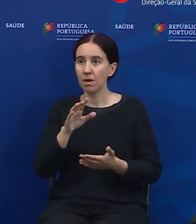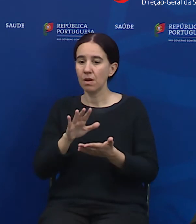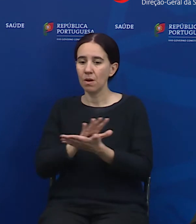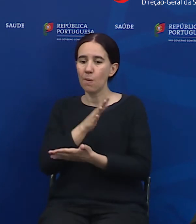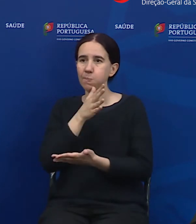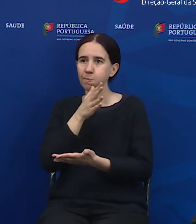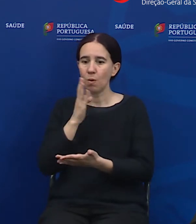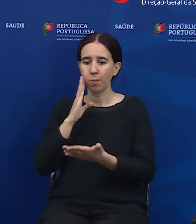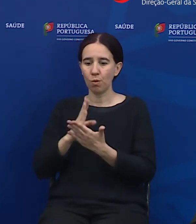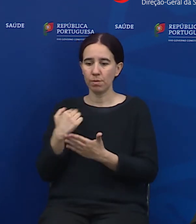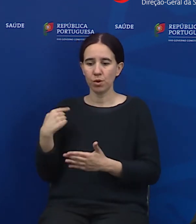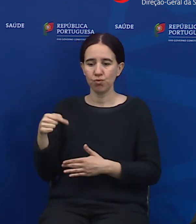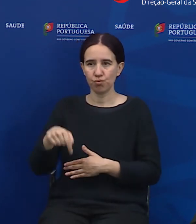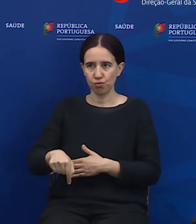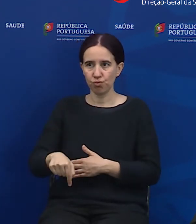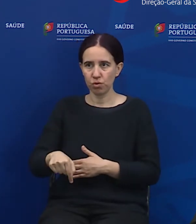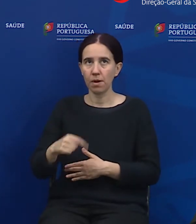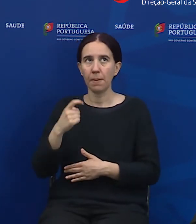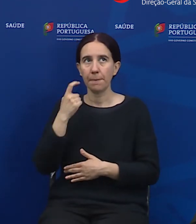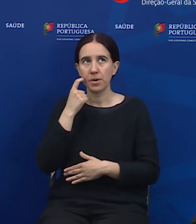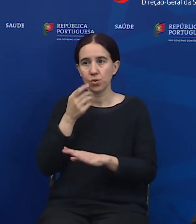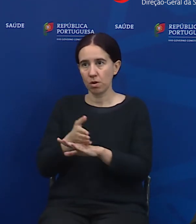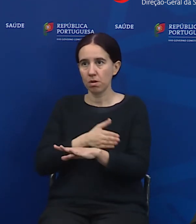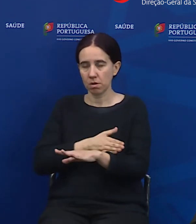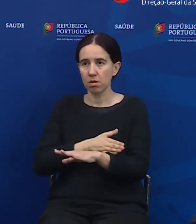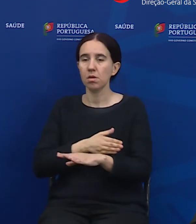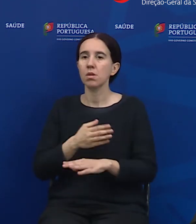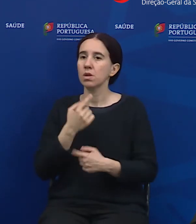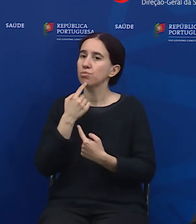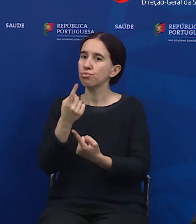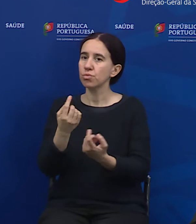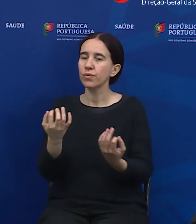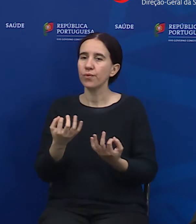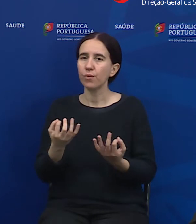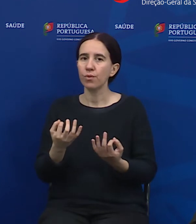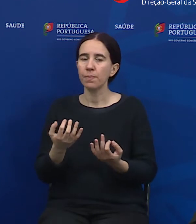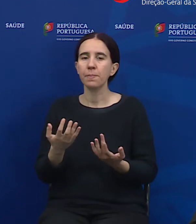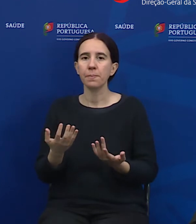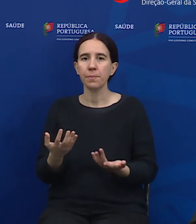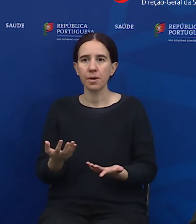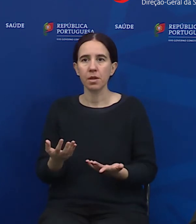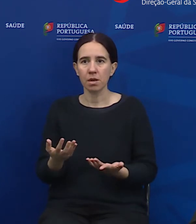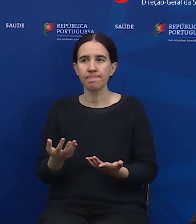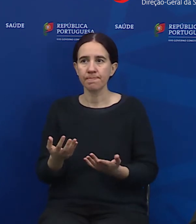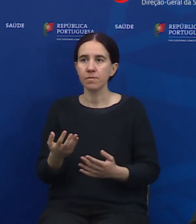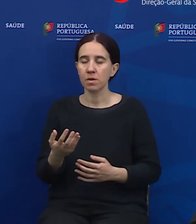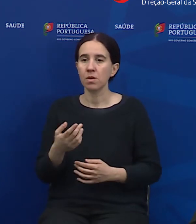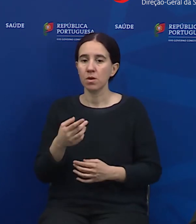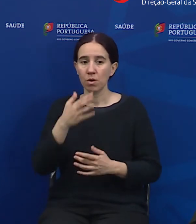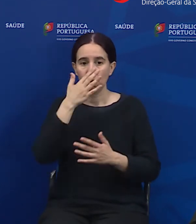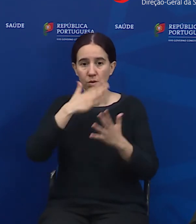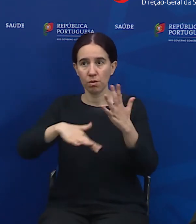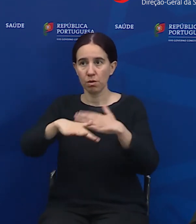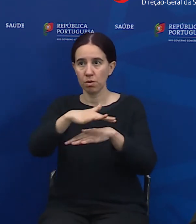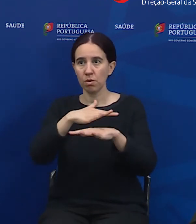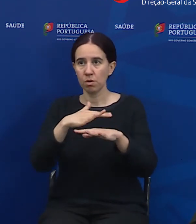conferência de imprensa que eu estive a última antes da páscoa aquilo que disse foi exatamente e solicitar ao puff